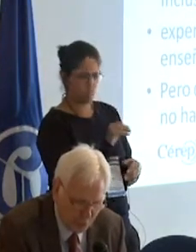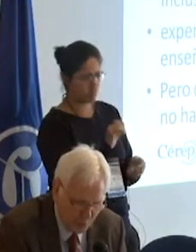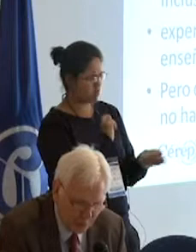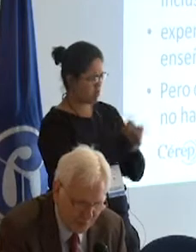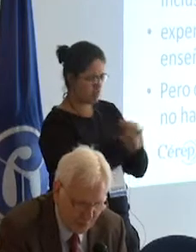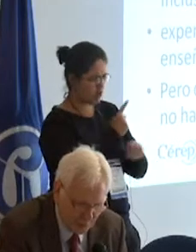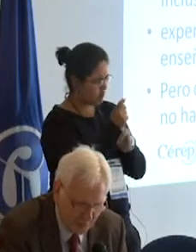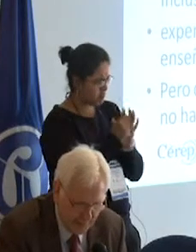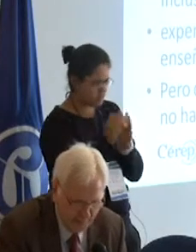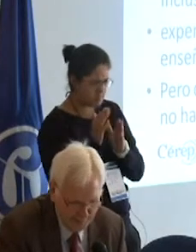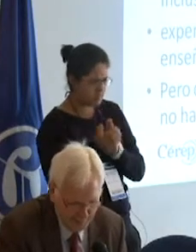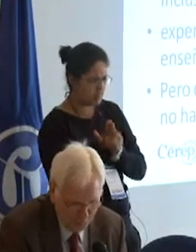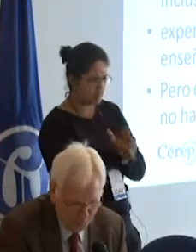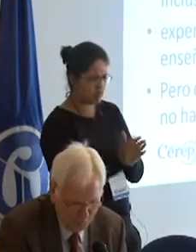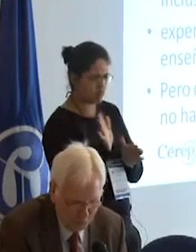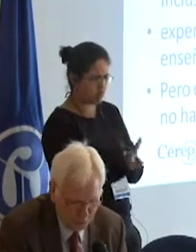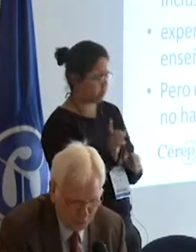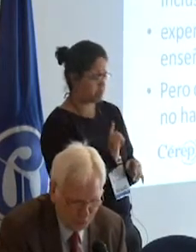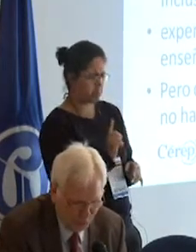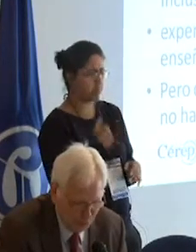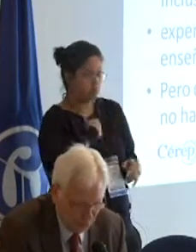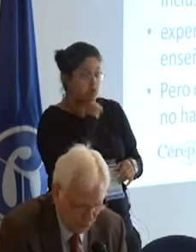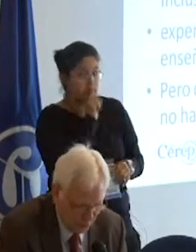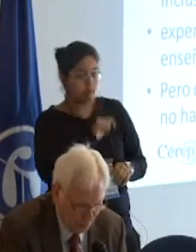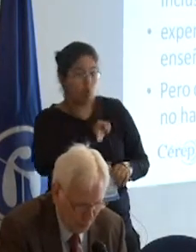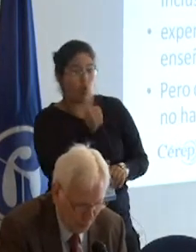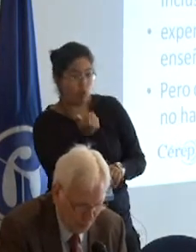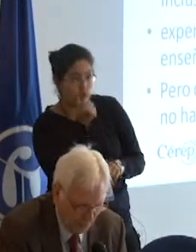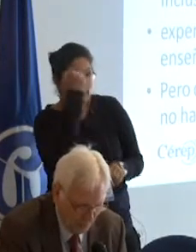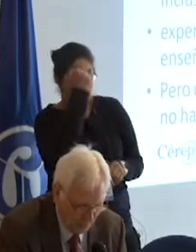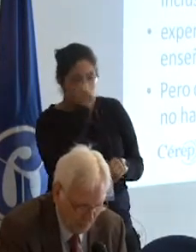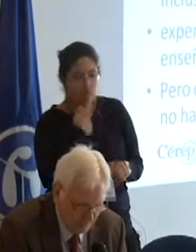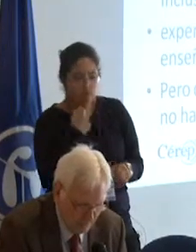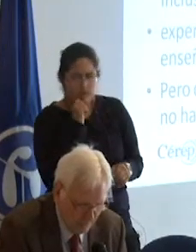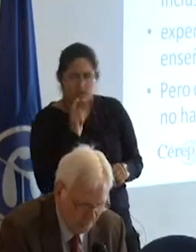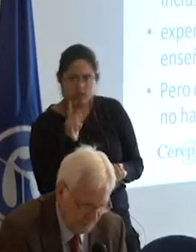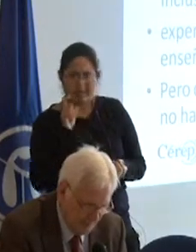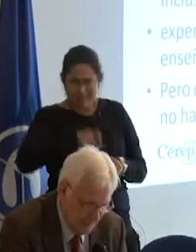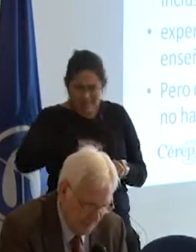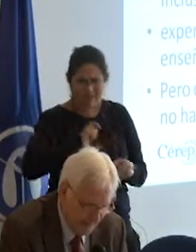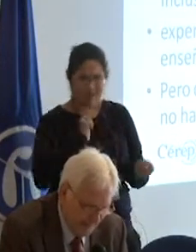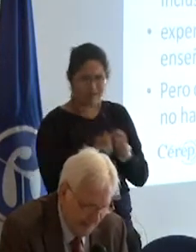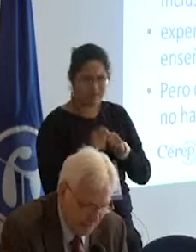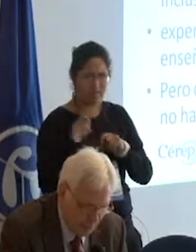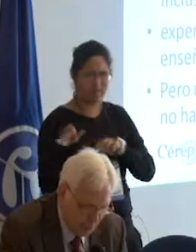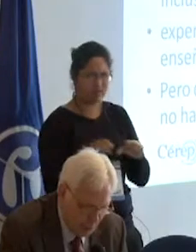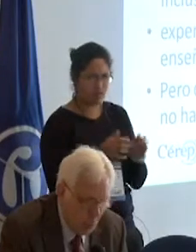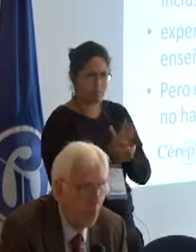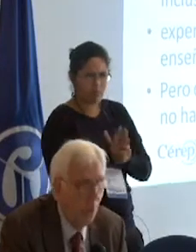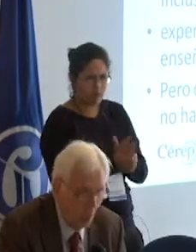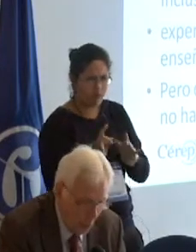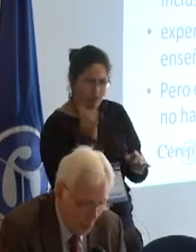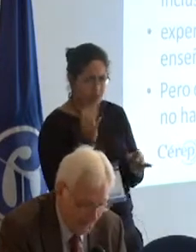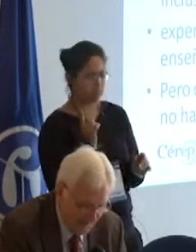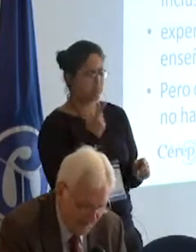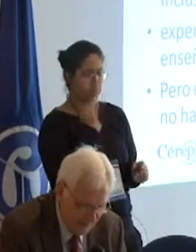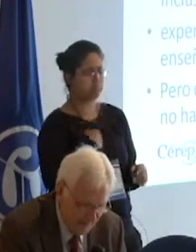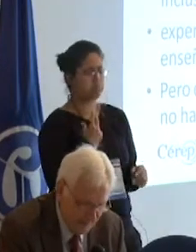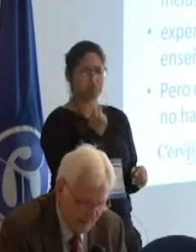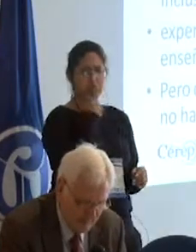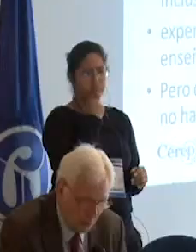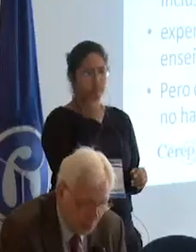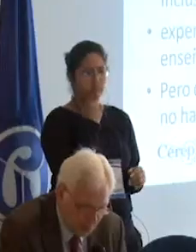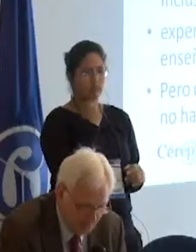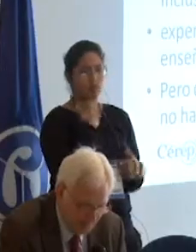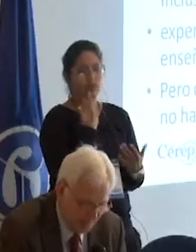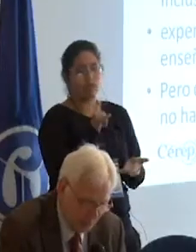Intenté preguntarle para saber si tenía que cambiar algo, si era necesario que yo cambiara algo o no. Y